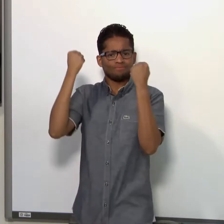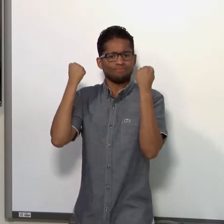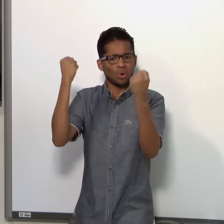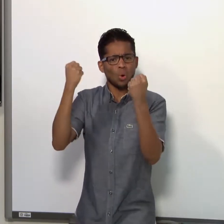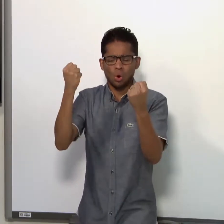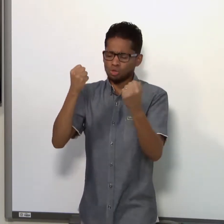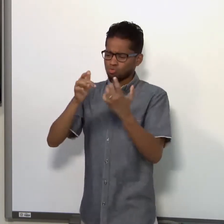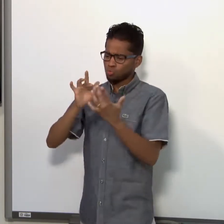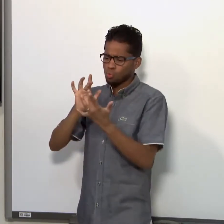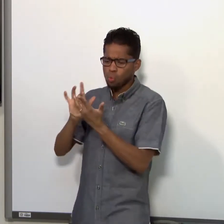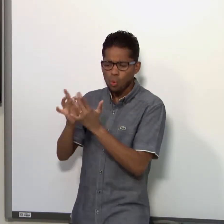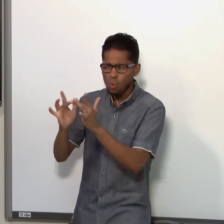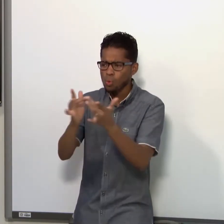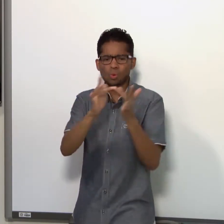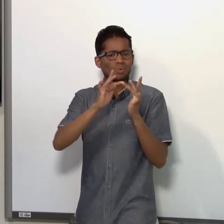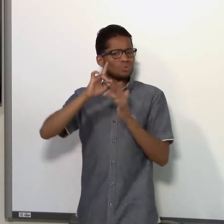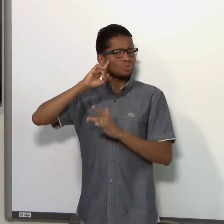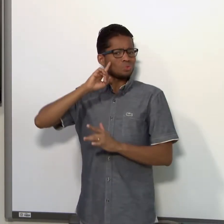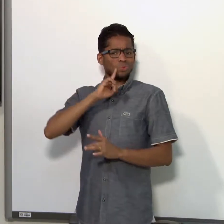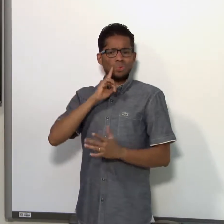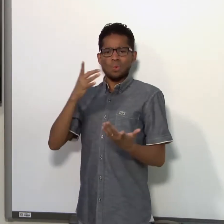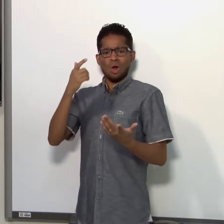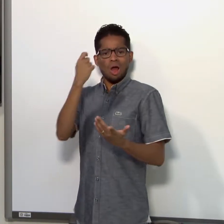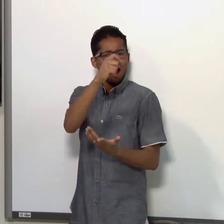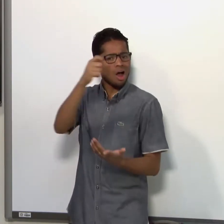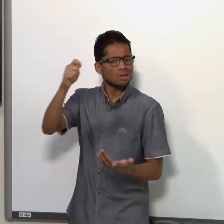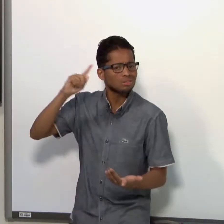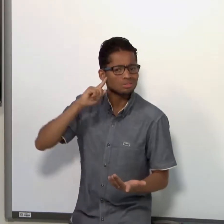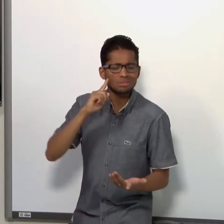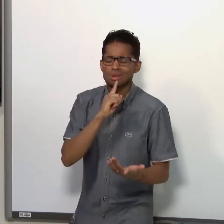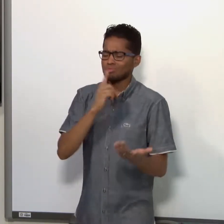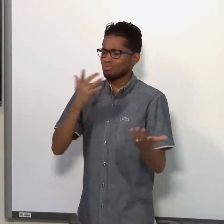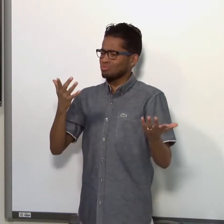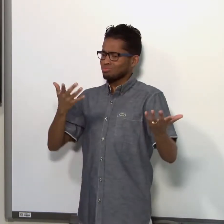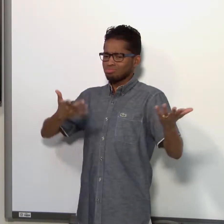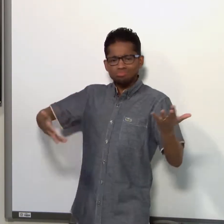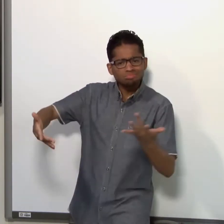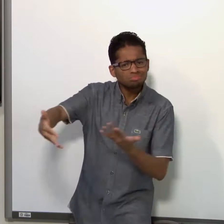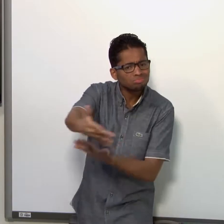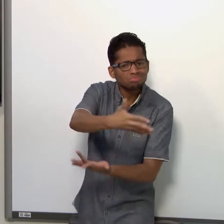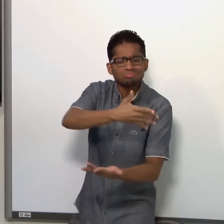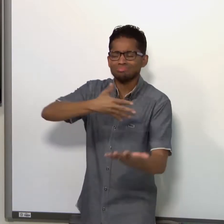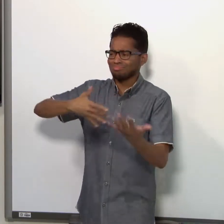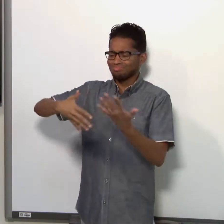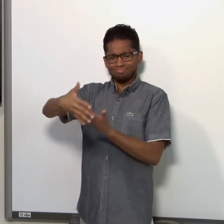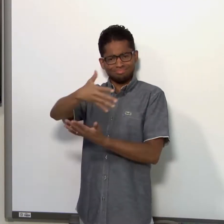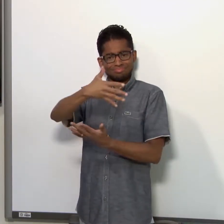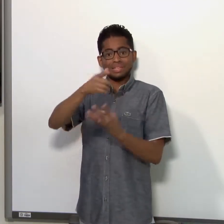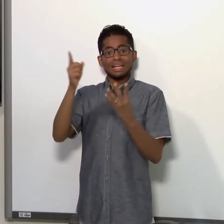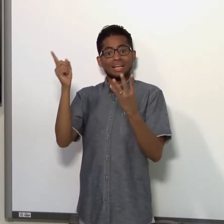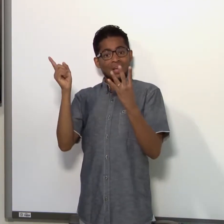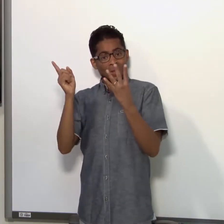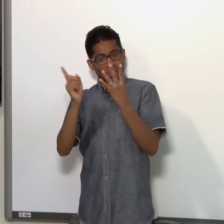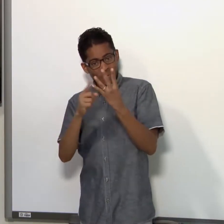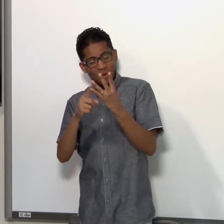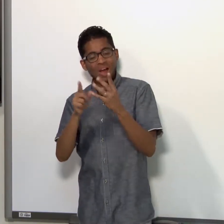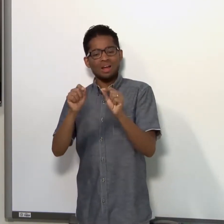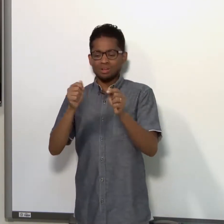fortaleceu o desenvolvimento dos surdos. Por quê? Através de associações, houve interações